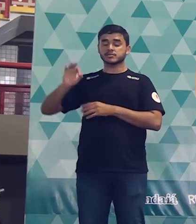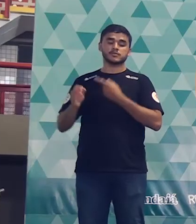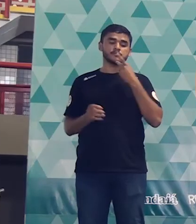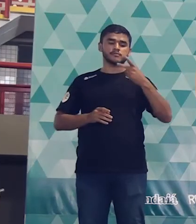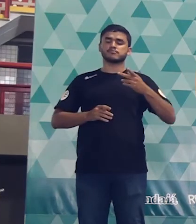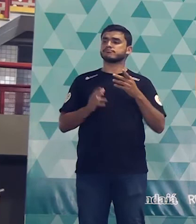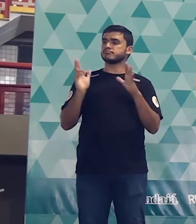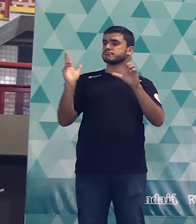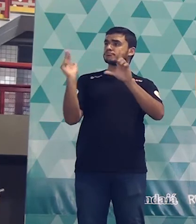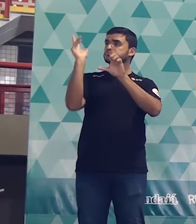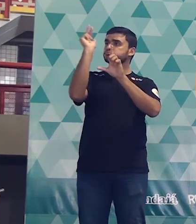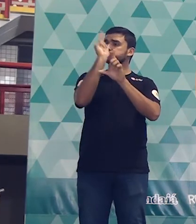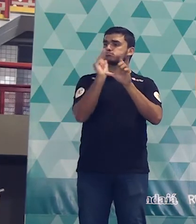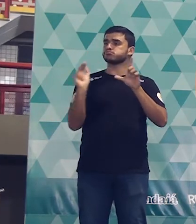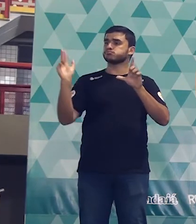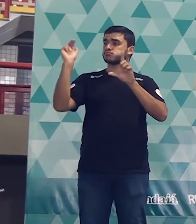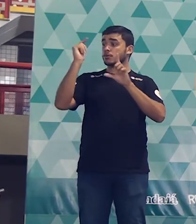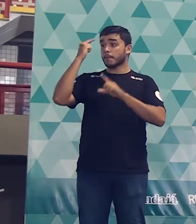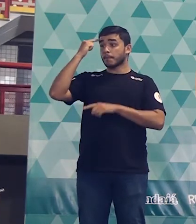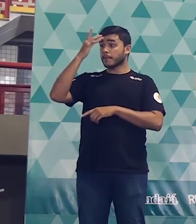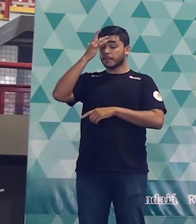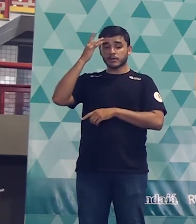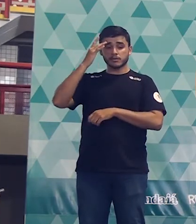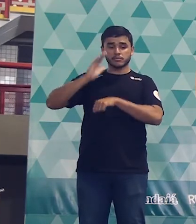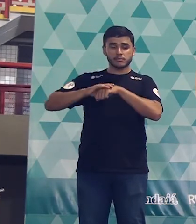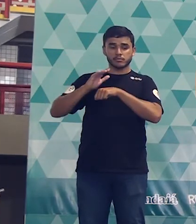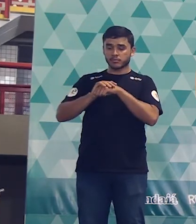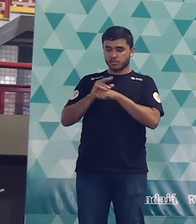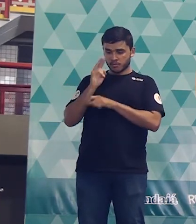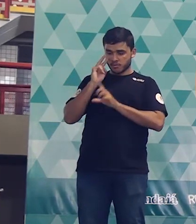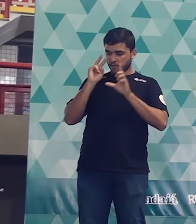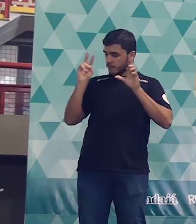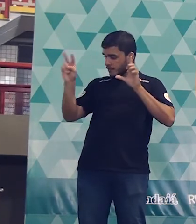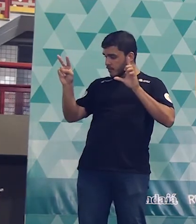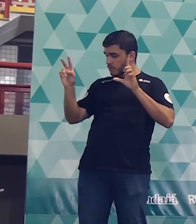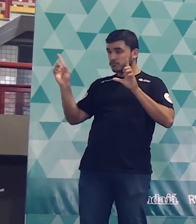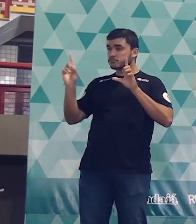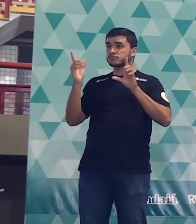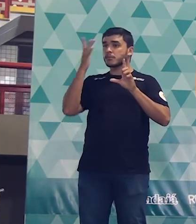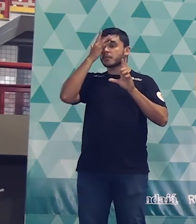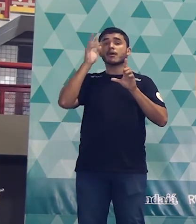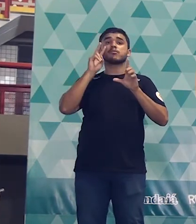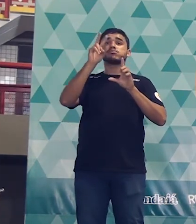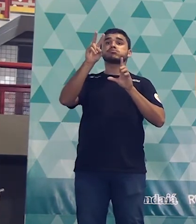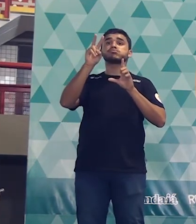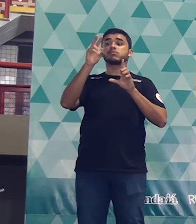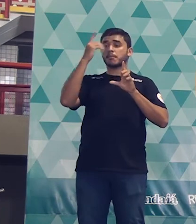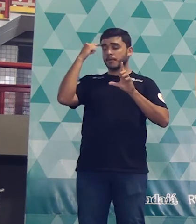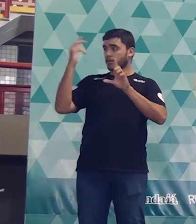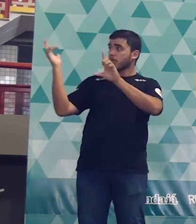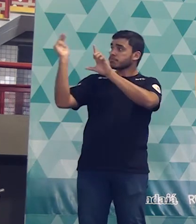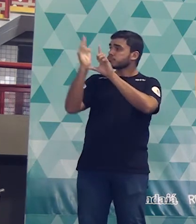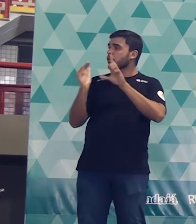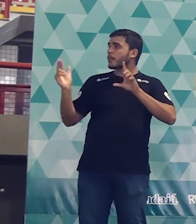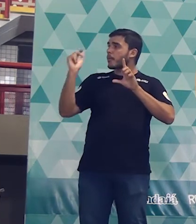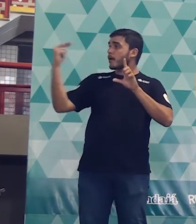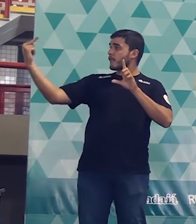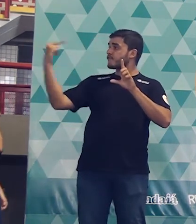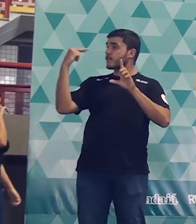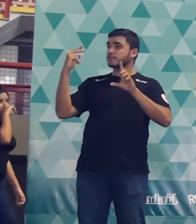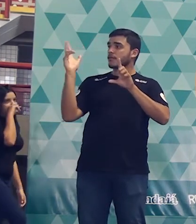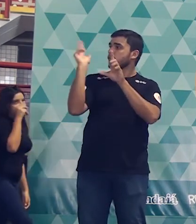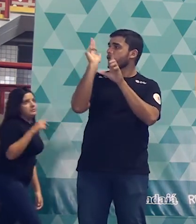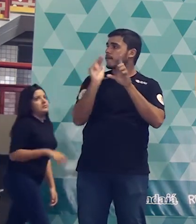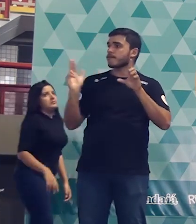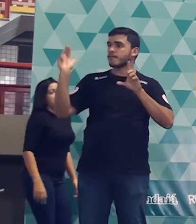quadros de pessoas como se elas não estivessem olhando para o pintor. Ele pintava como se a